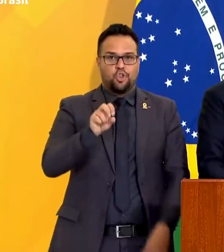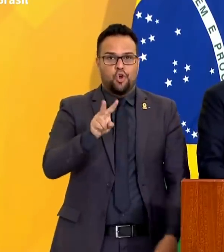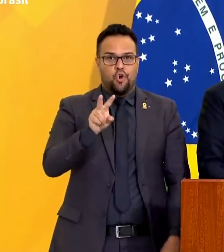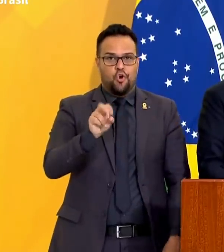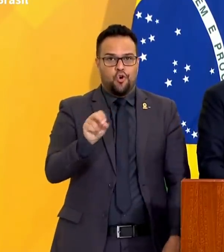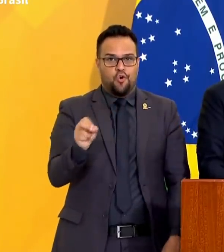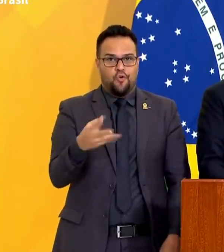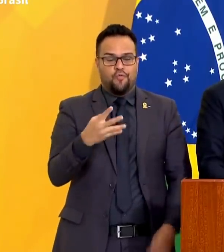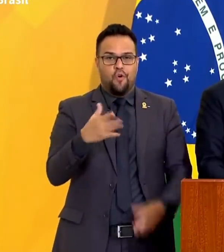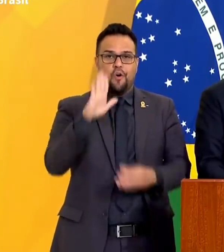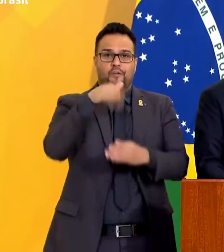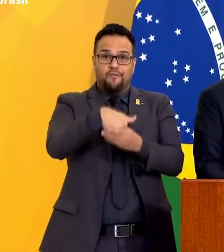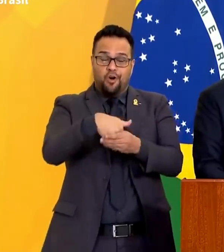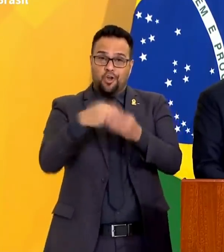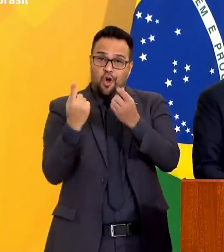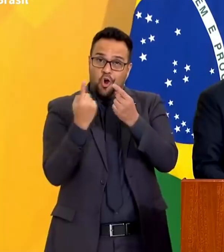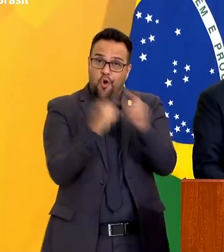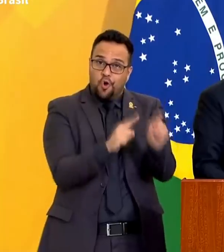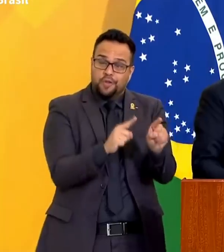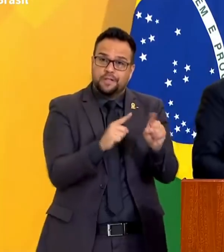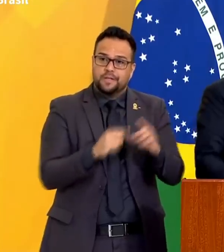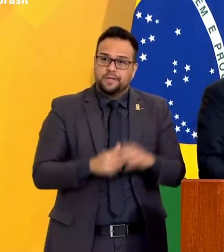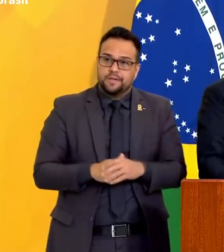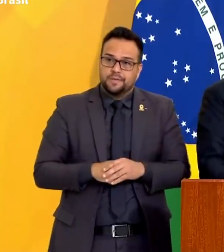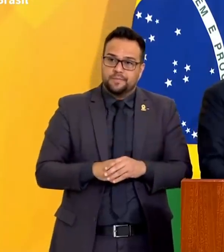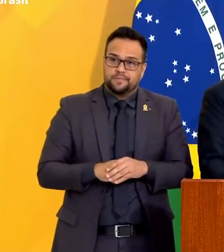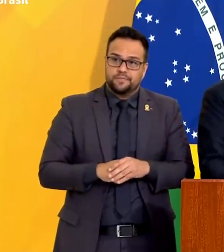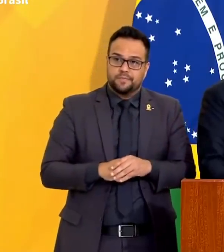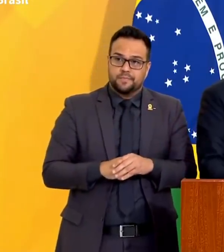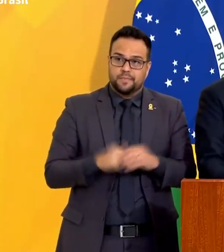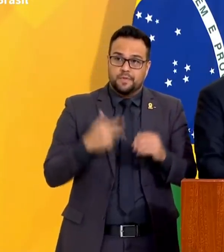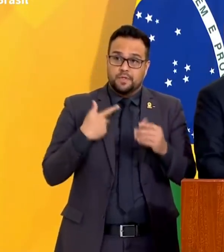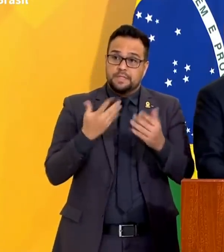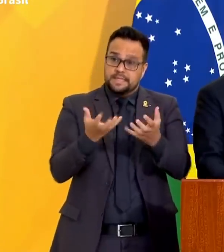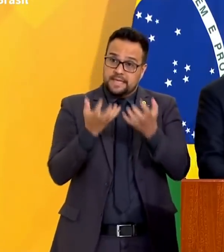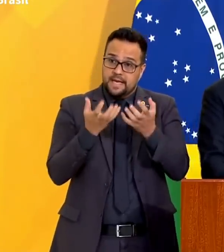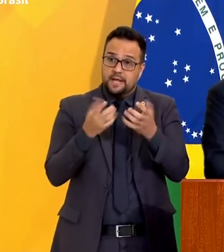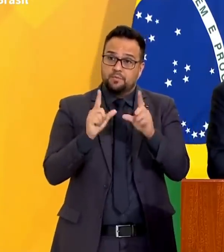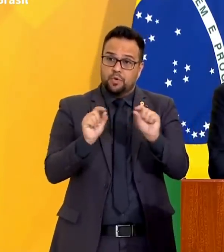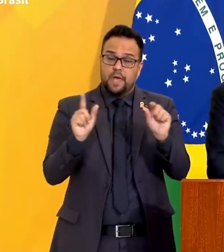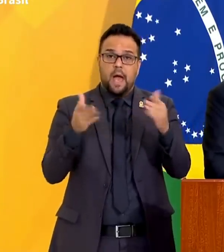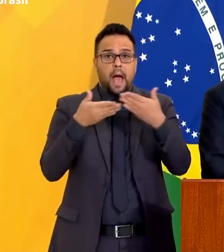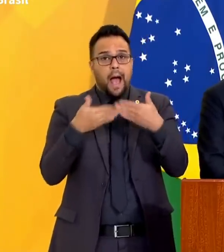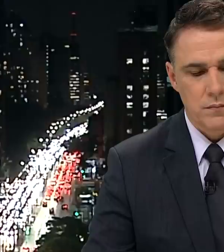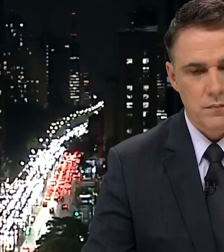botando contra nós queremos um espaço para atender que tá passando fome